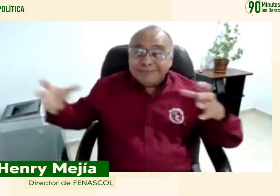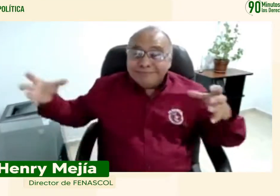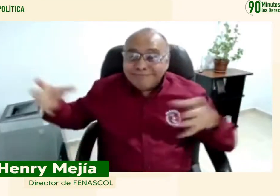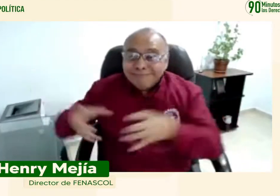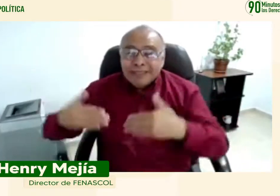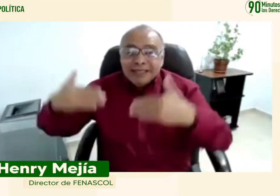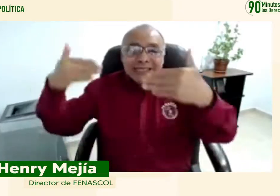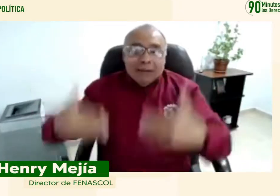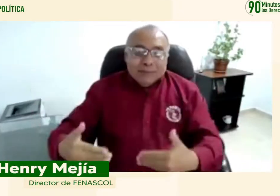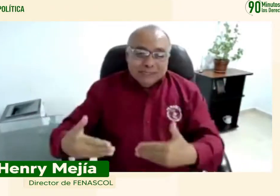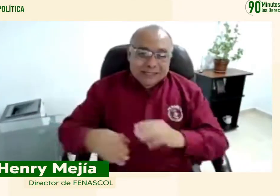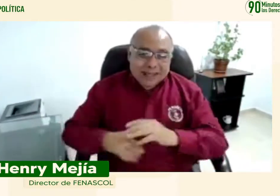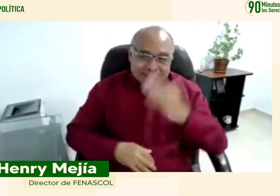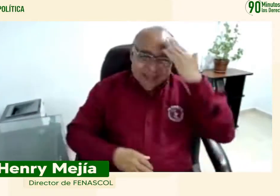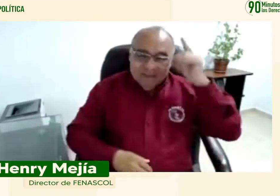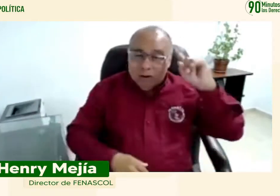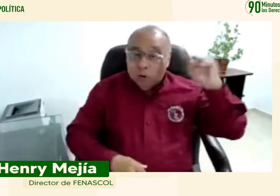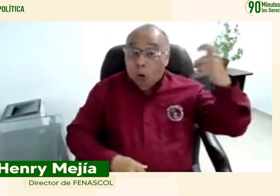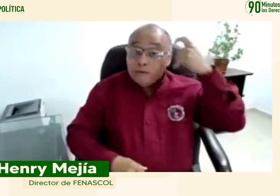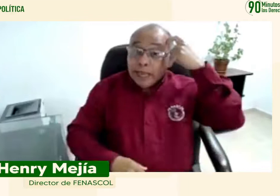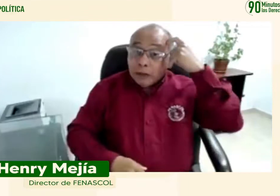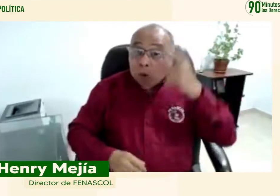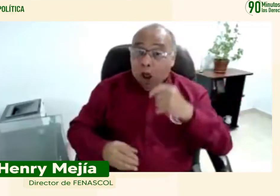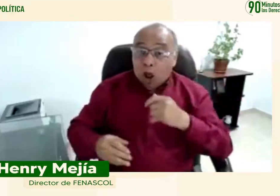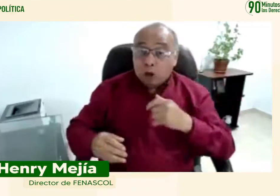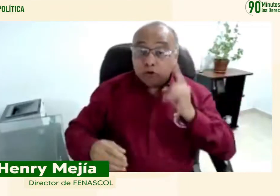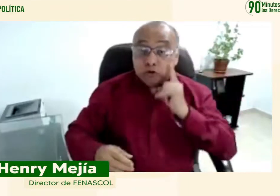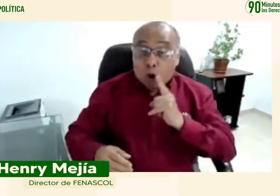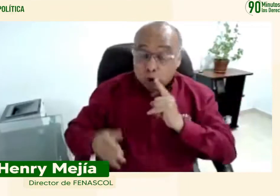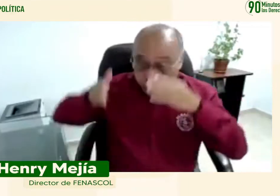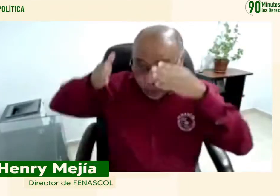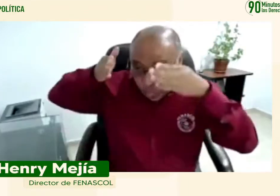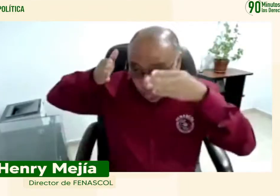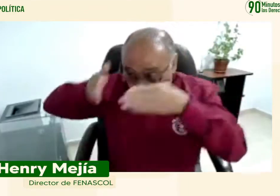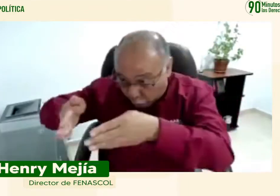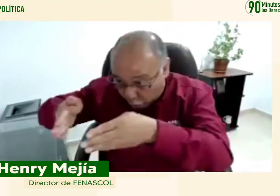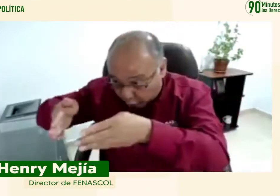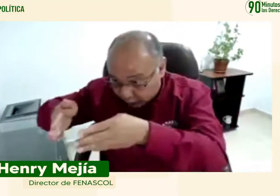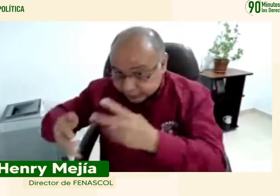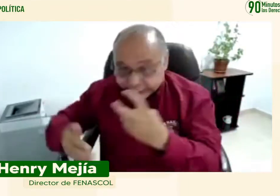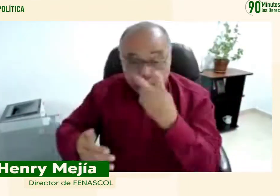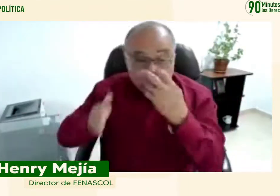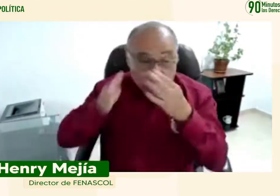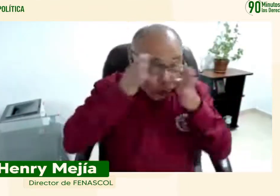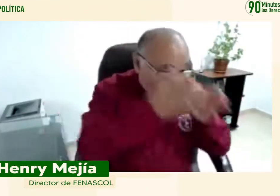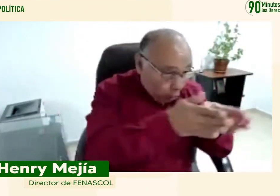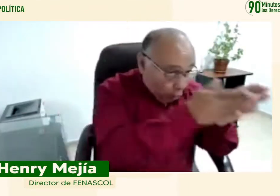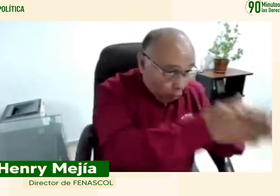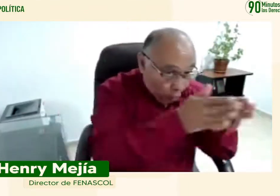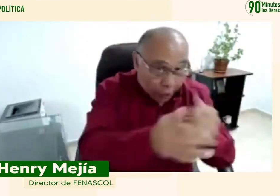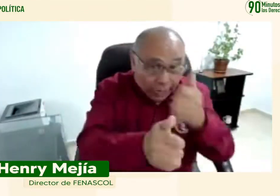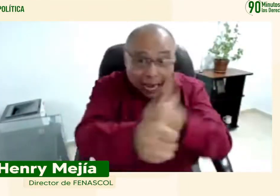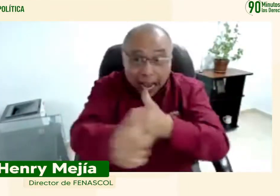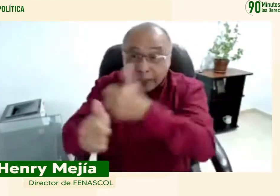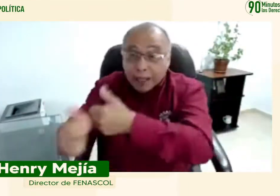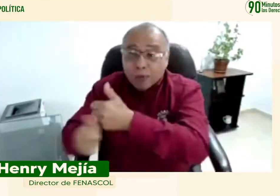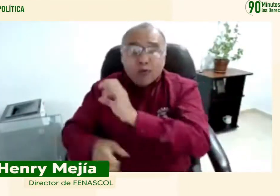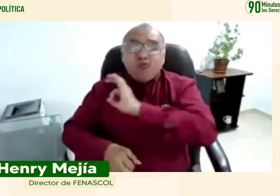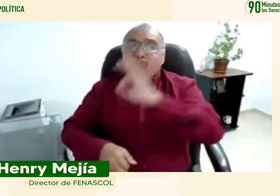nosotros participamos con el equipo de personas con discapacidad sabemos que el gobierno no atiende por separado a cada